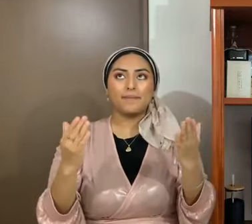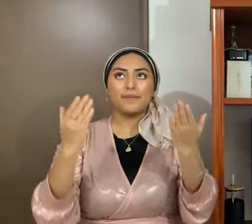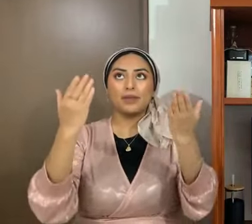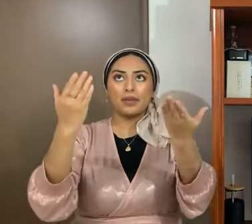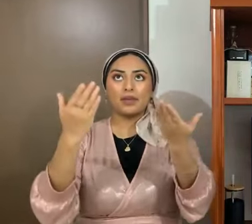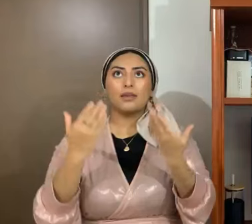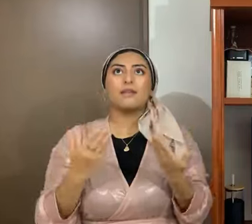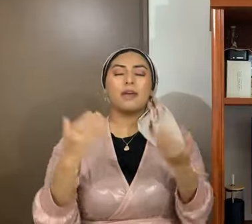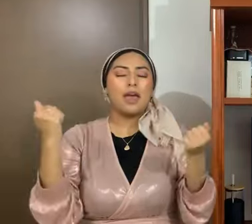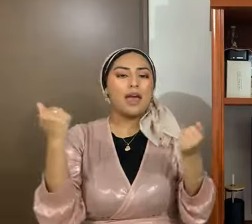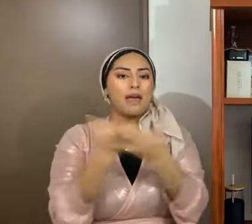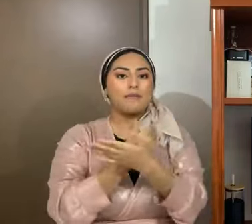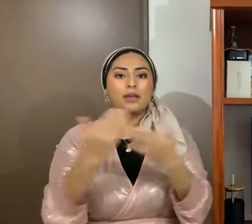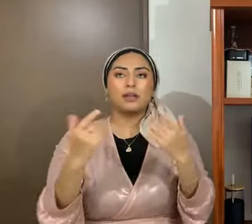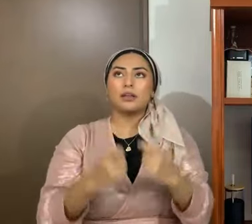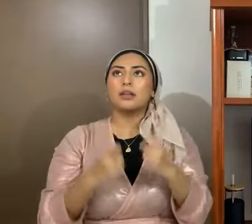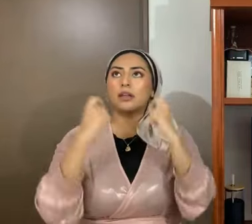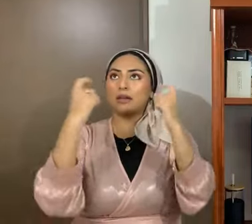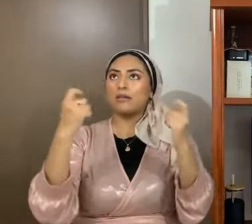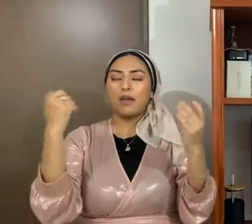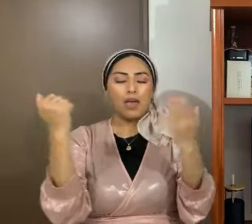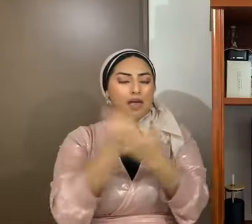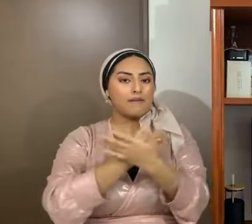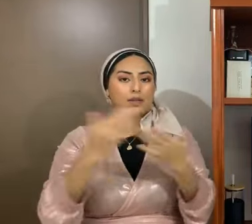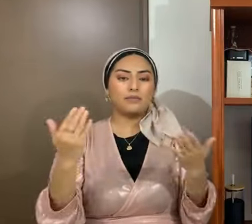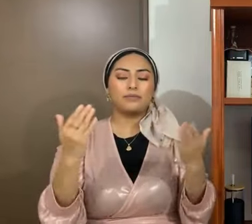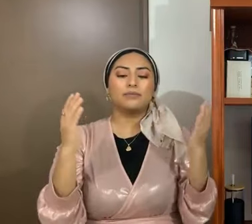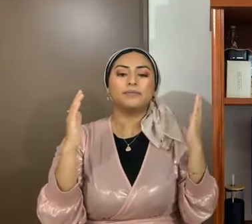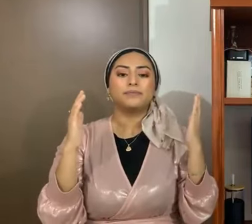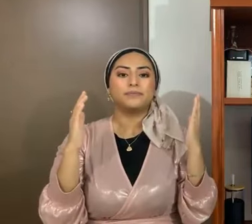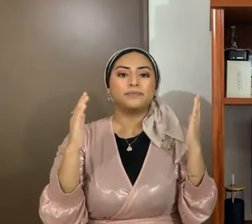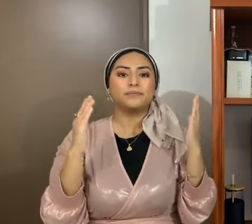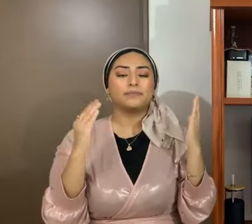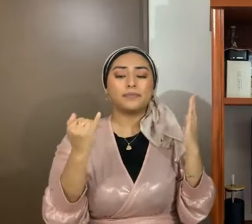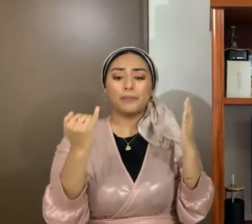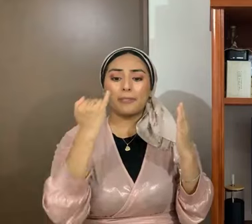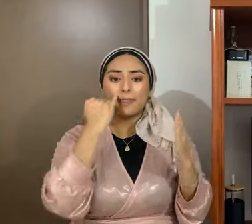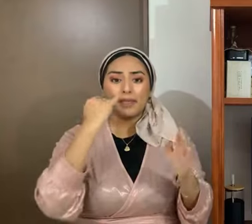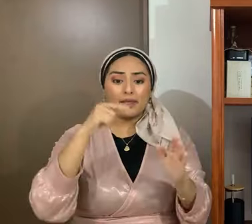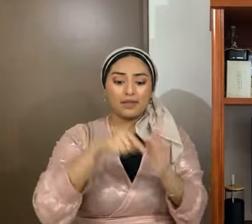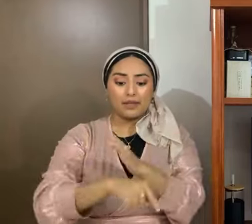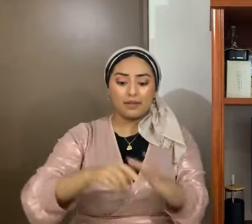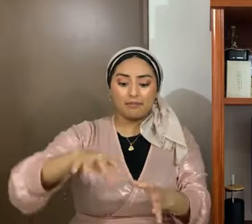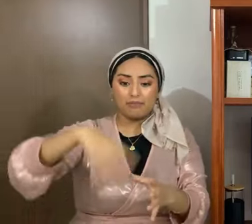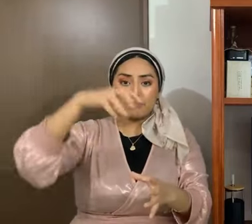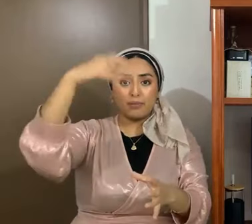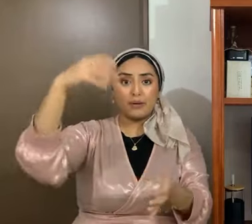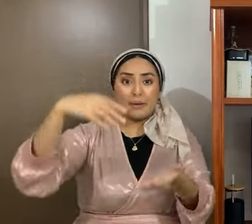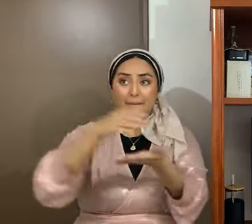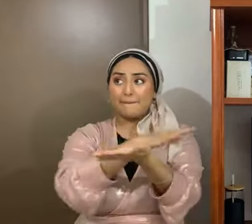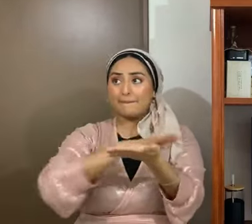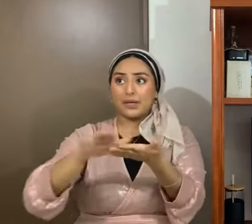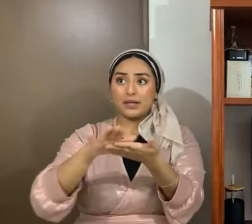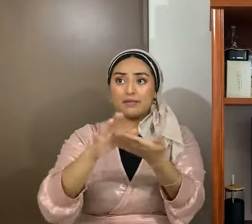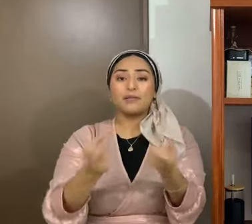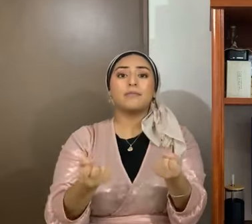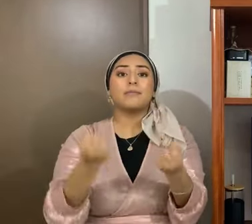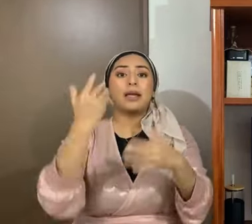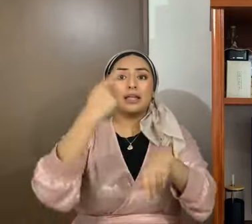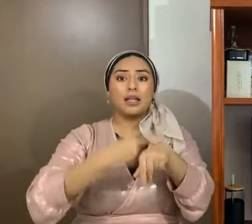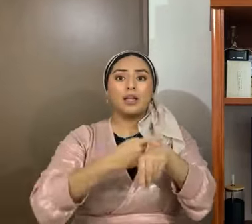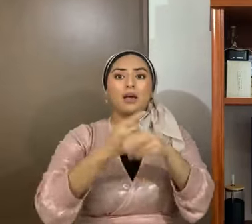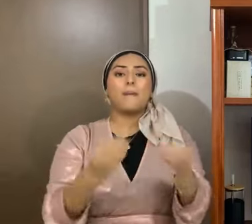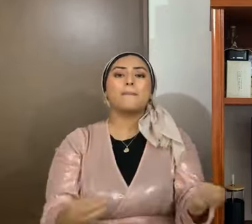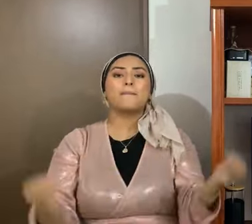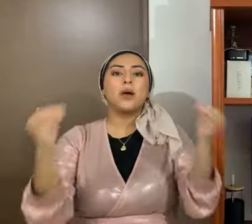das todo y tú te mereces todo y tú nos demandas todo. Si el altar, bendito Yahshua Mashiach, se purificaba tanto, ¿cuánto más